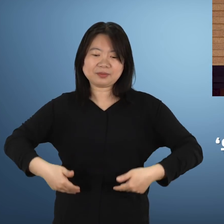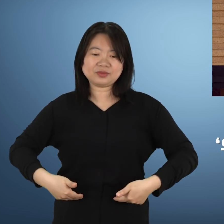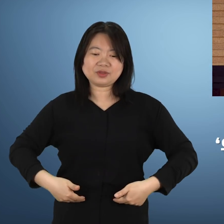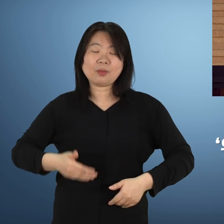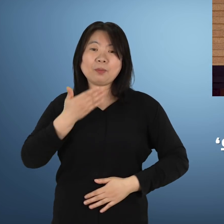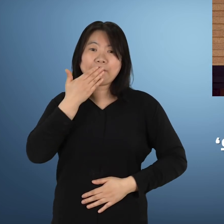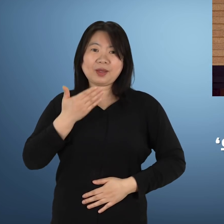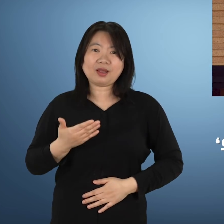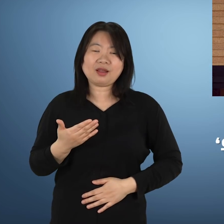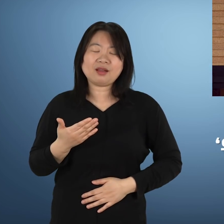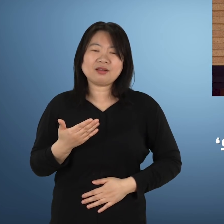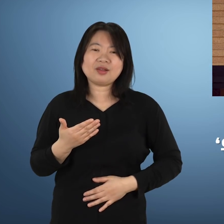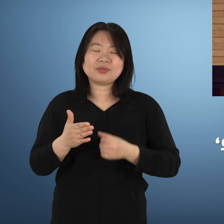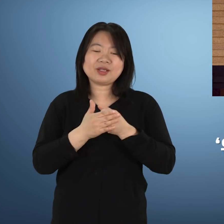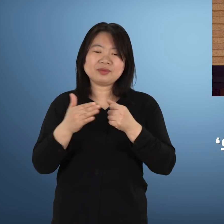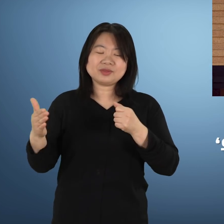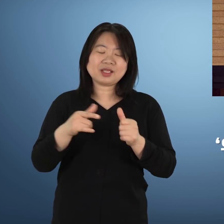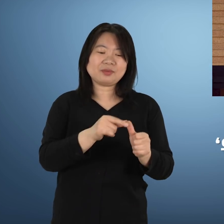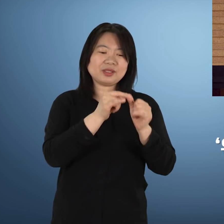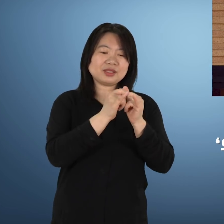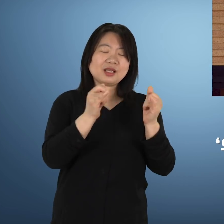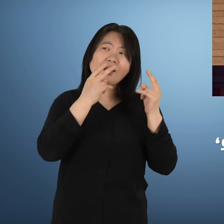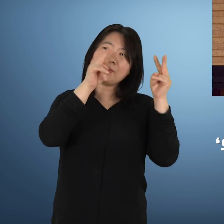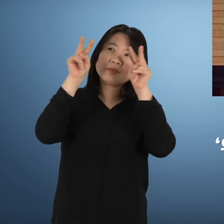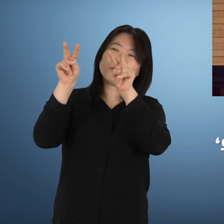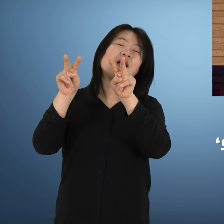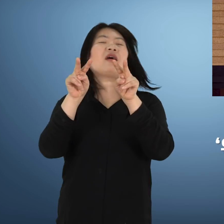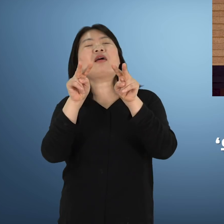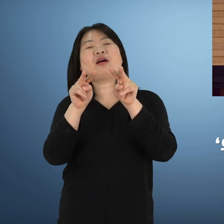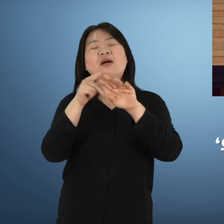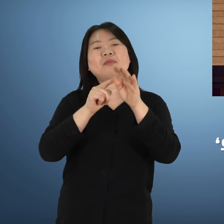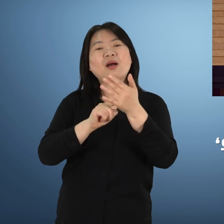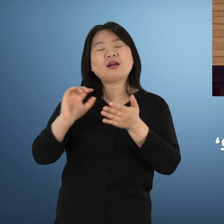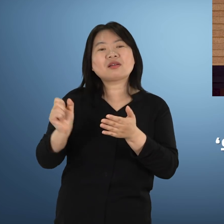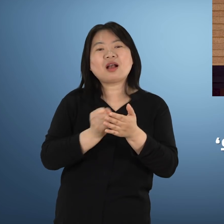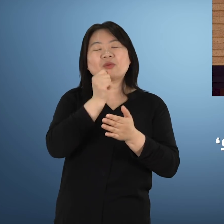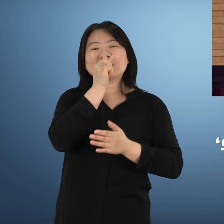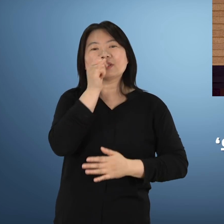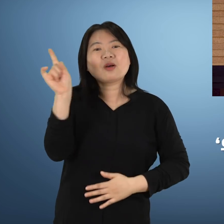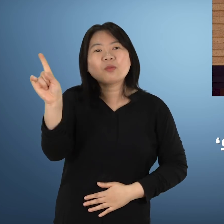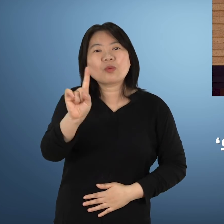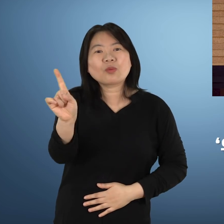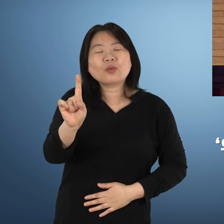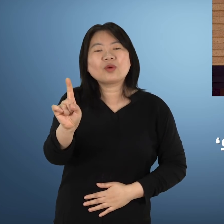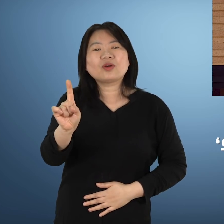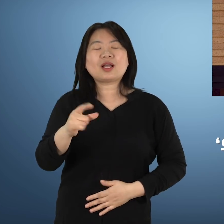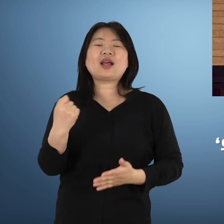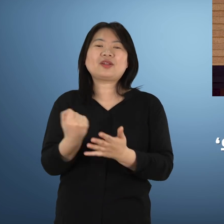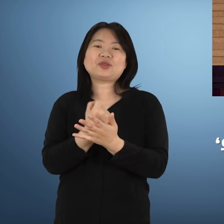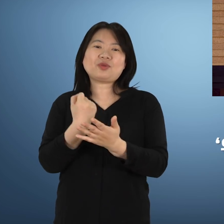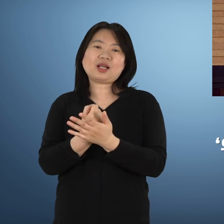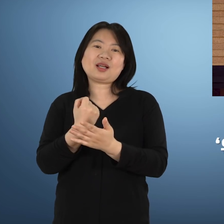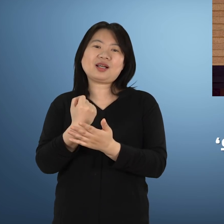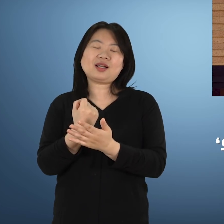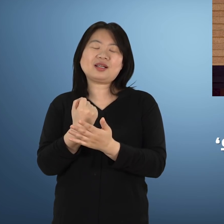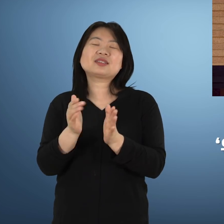되겠구나. 그래서 그 메시아를 향하여 어떤 마음을 가지게 됩니까? 애통하게